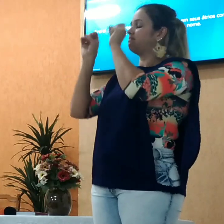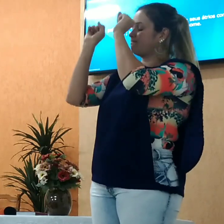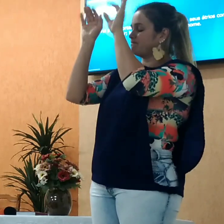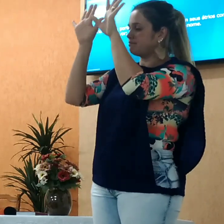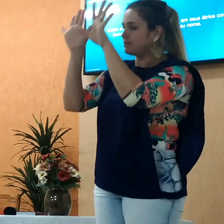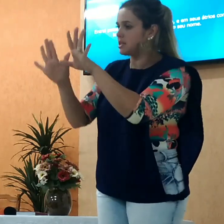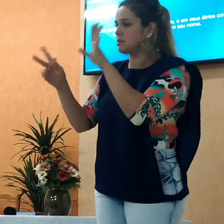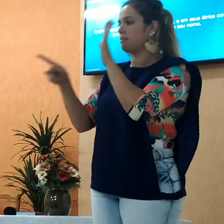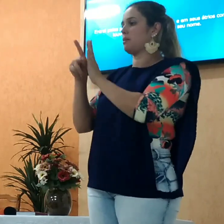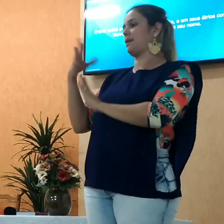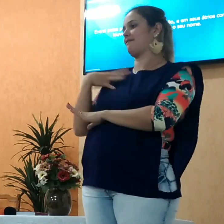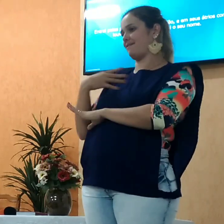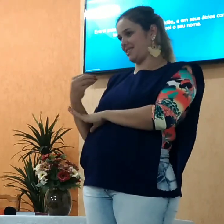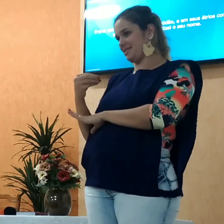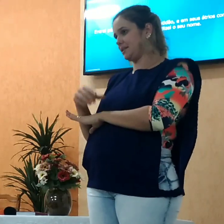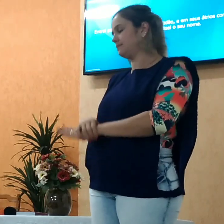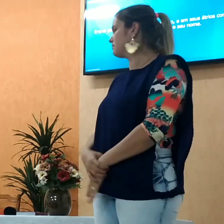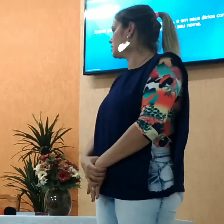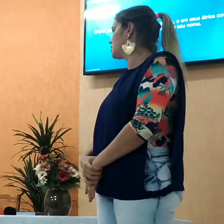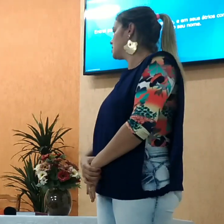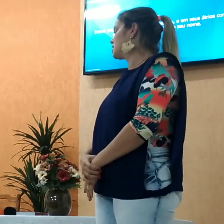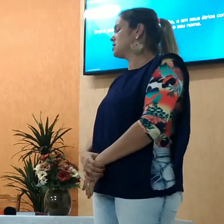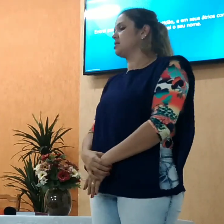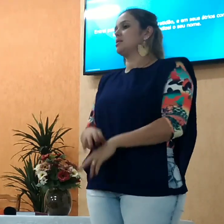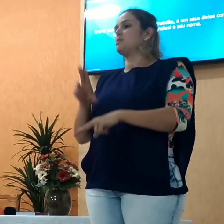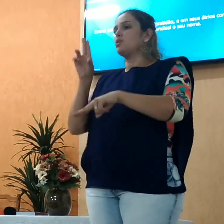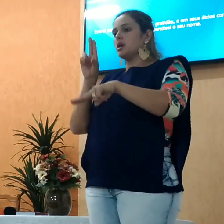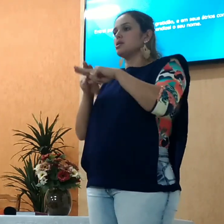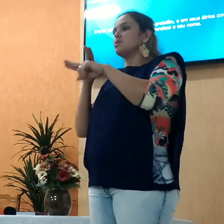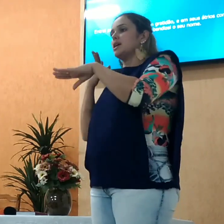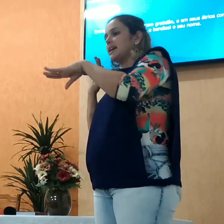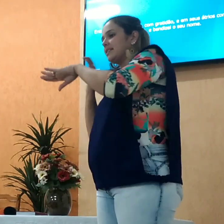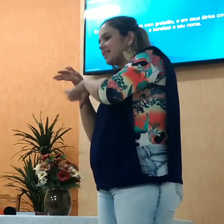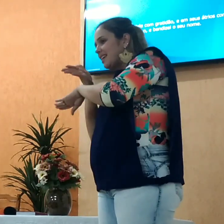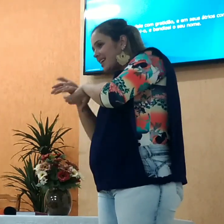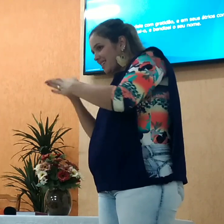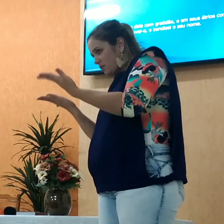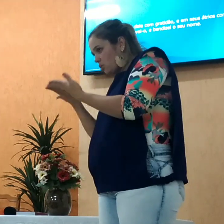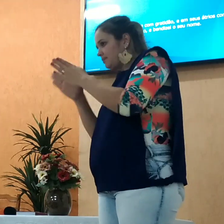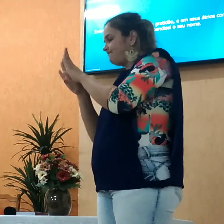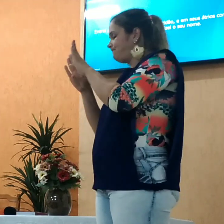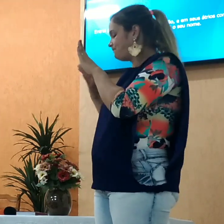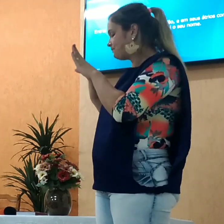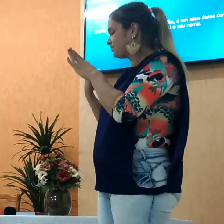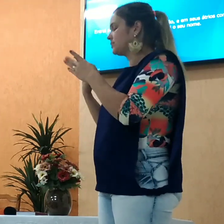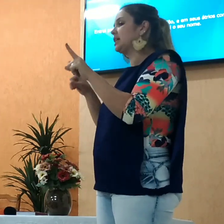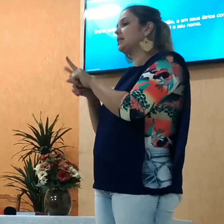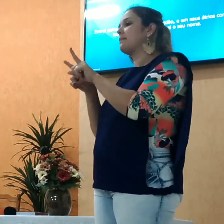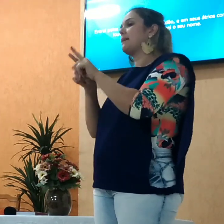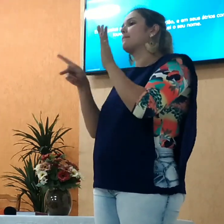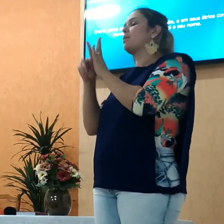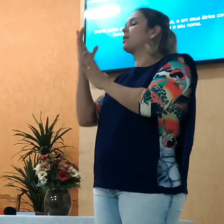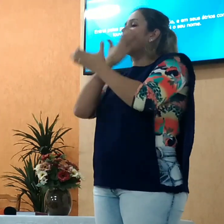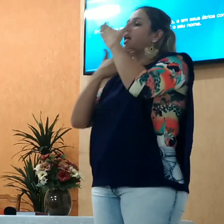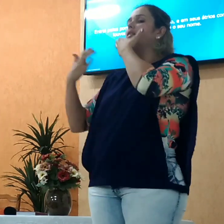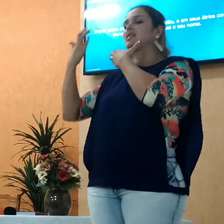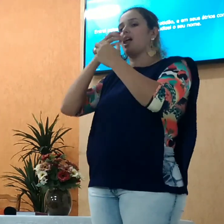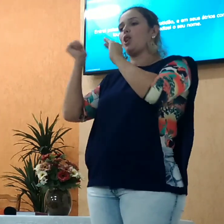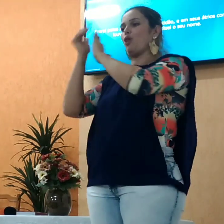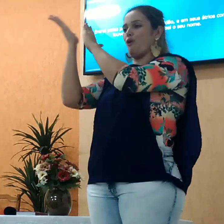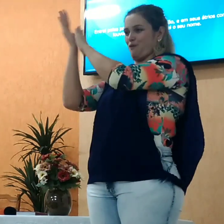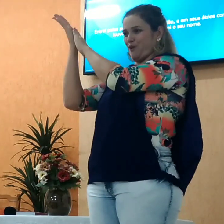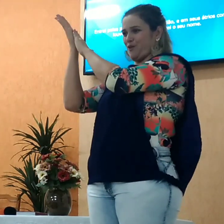a sua filhinha. Então entrai por suas portas com ações de graça e nos seus atos com hinos de louvor. Talvez